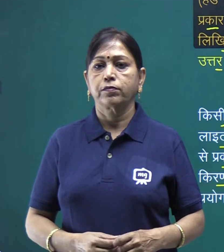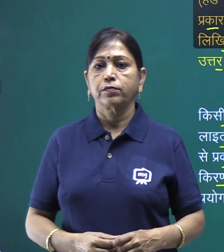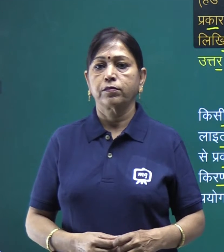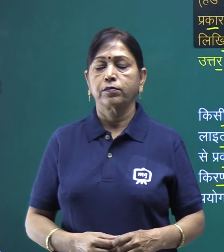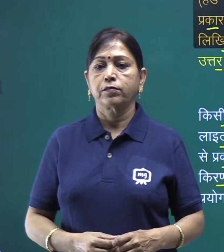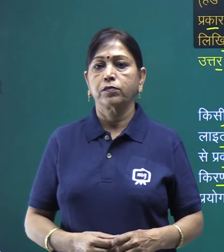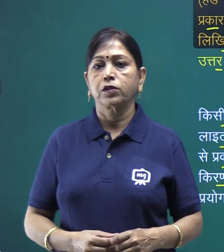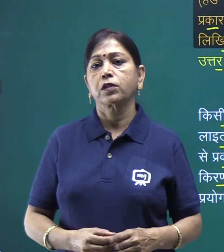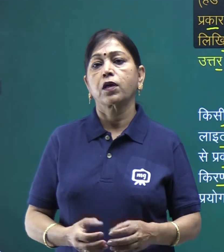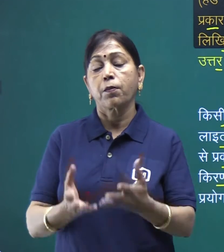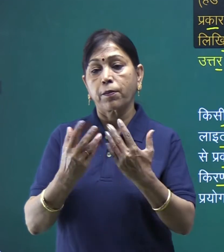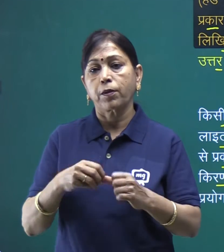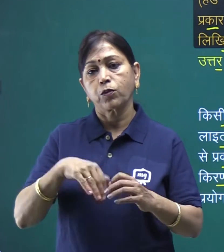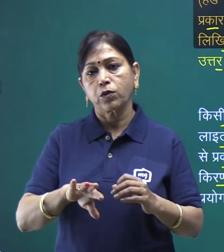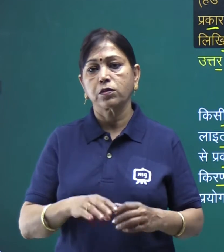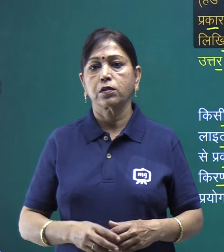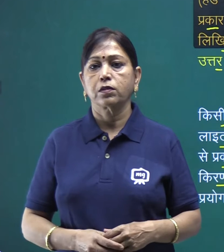प्राप्त होने से